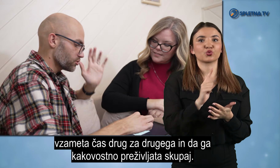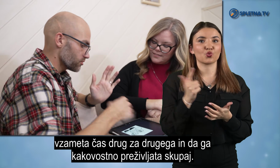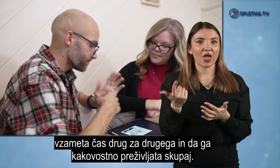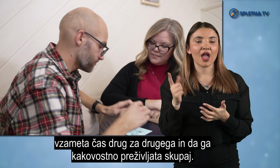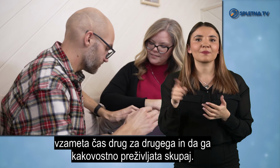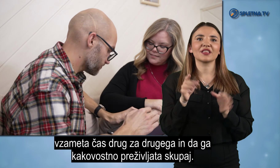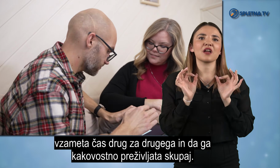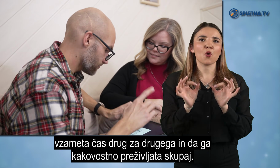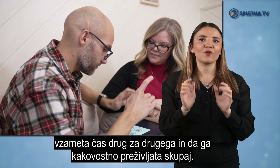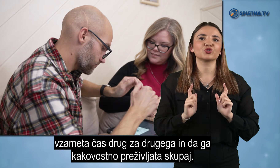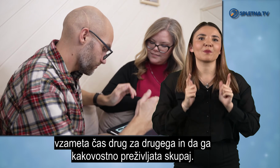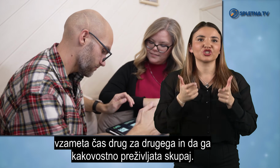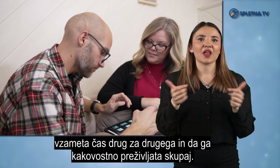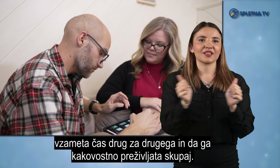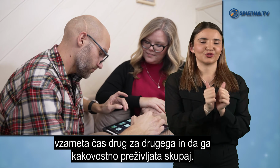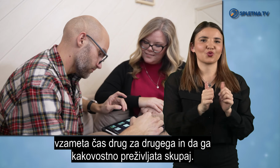drugega in da ga kakovostno preživljata skupaj.